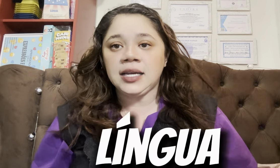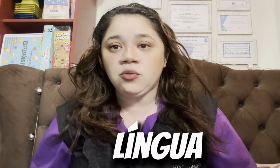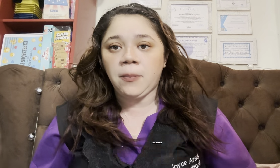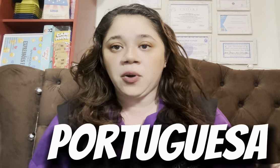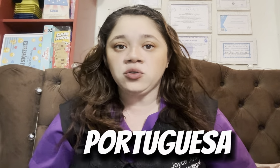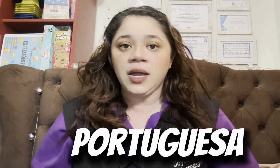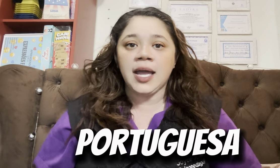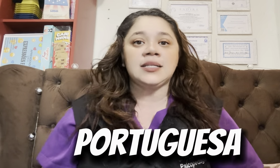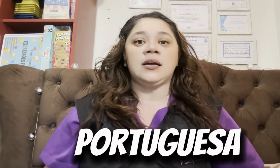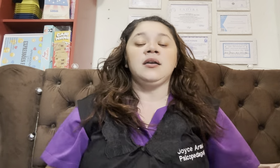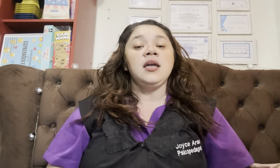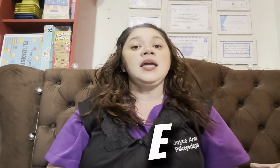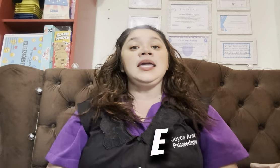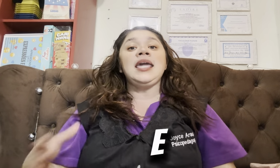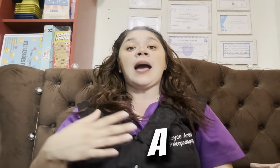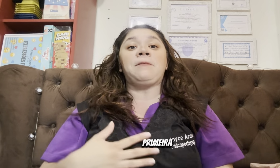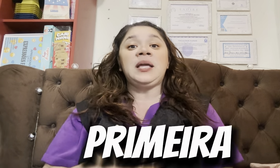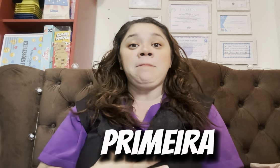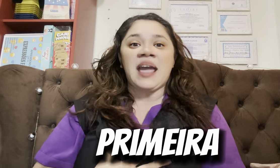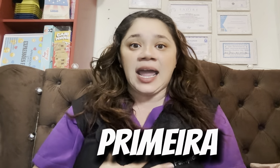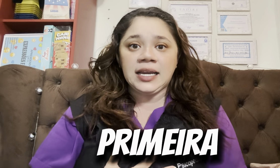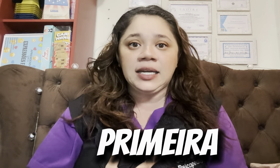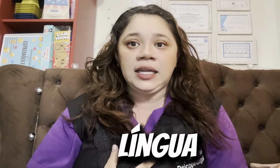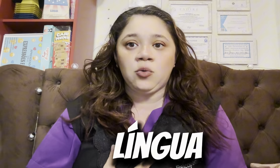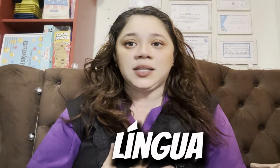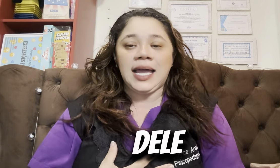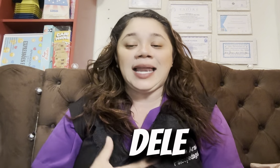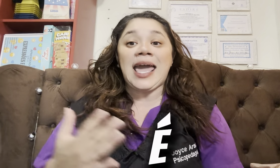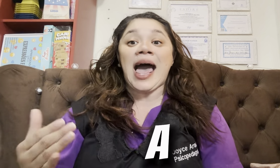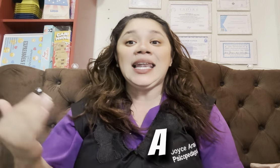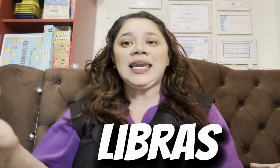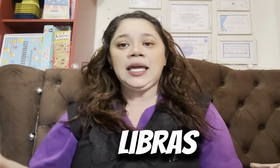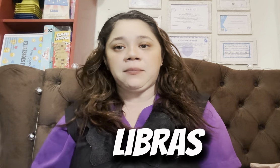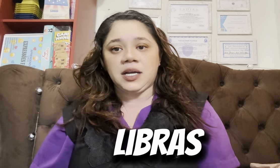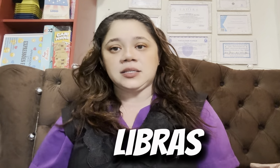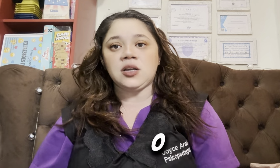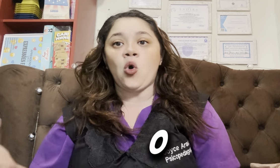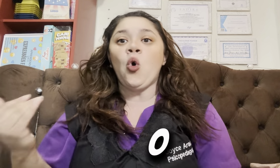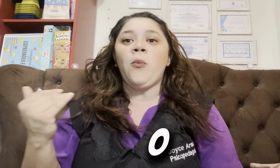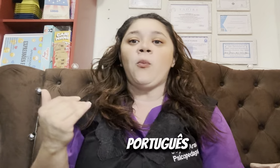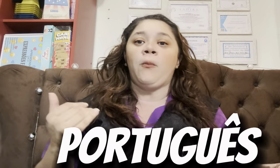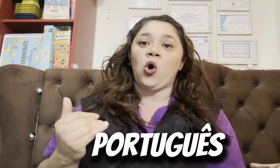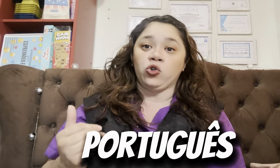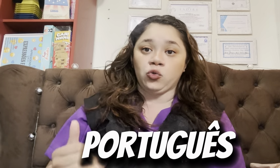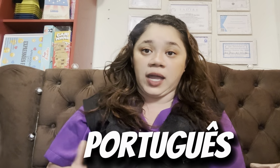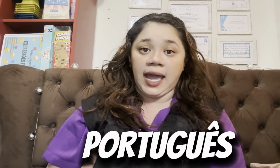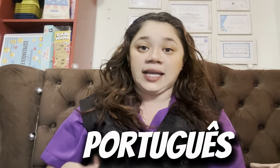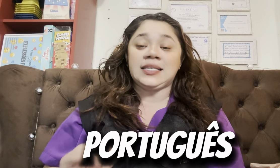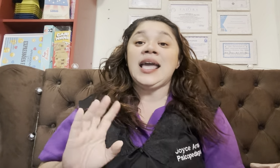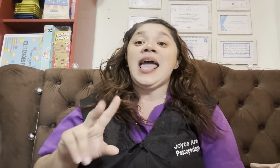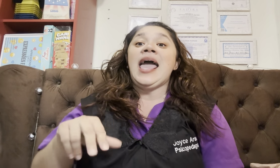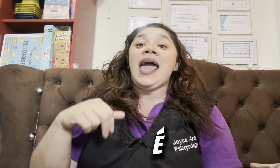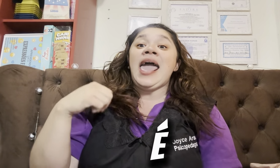língua portuguesa. E a primeira língua dele é a Libras. O português é